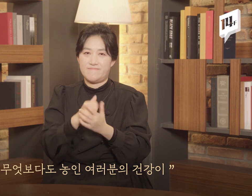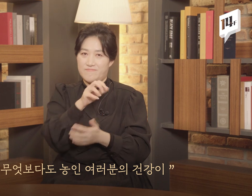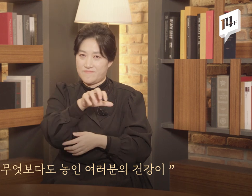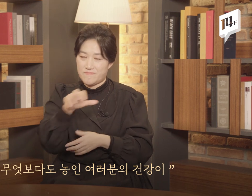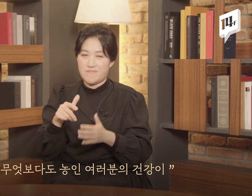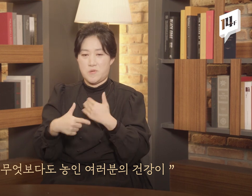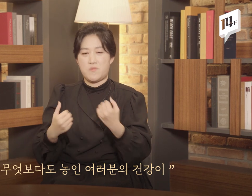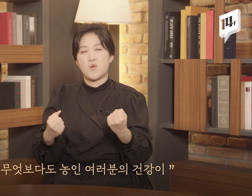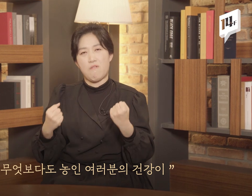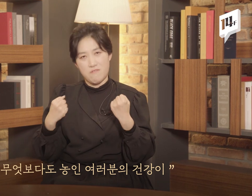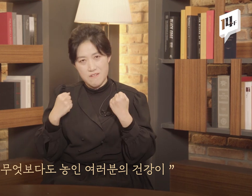감사합니다.